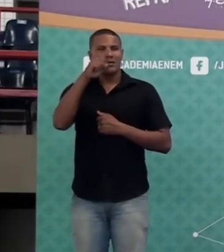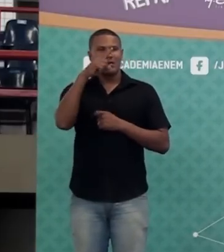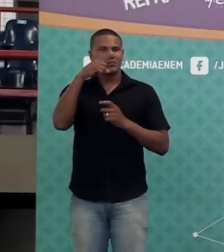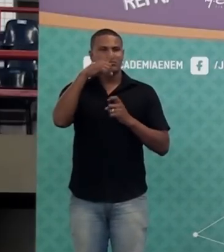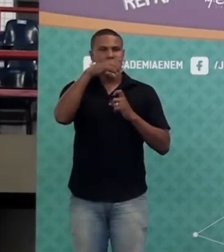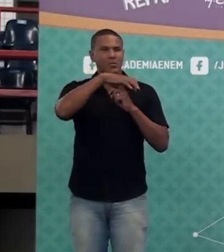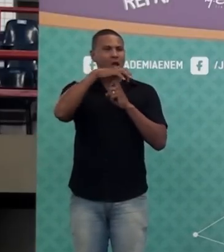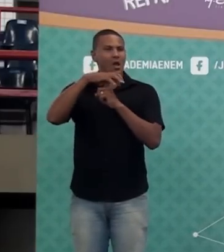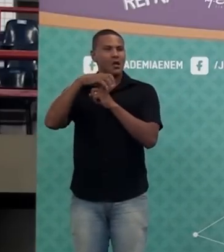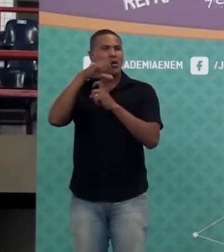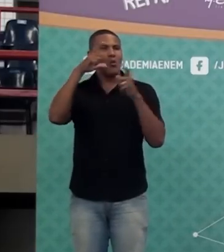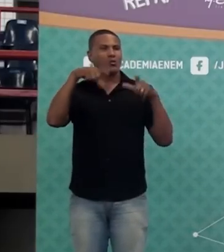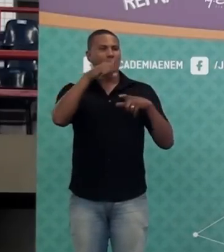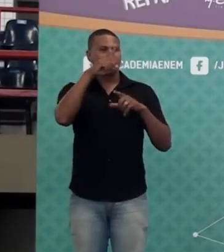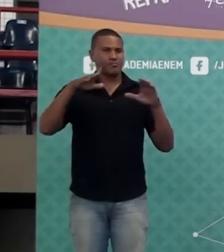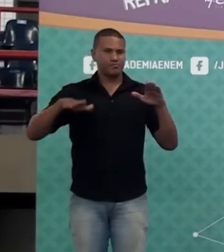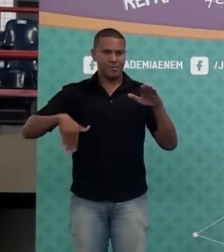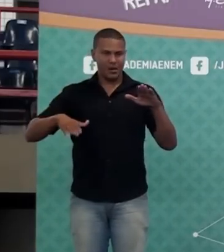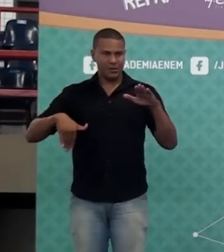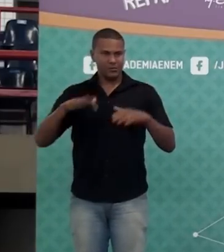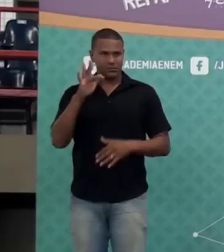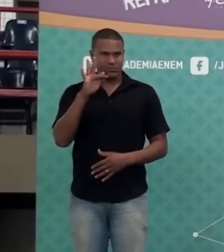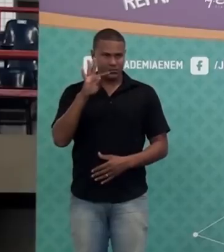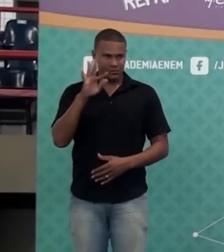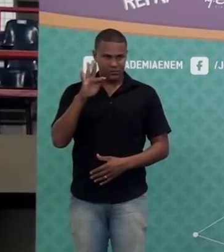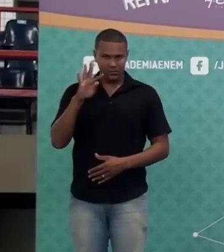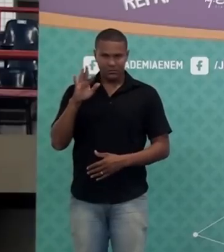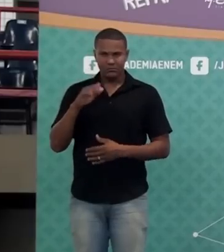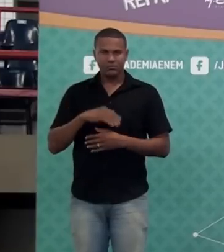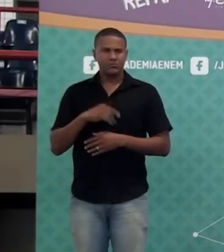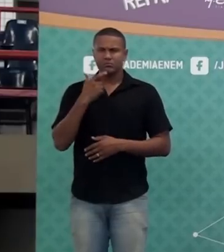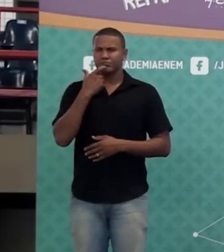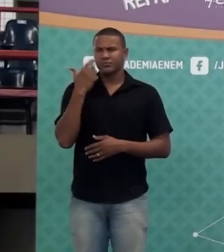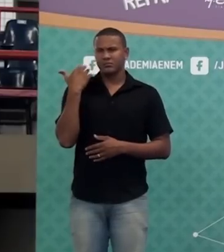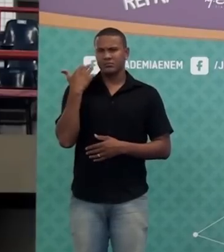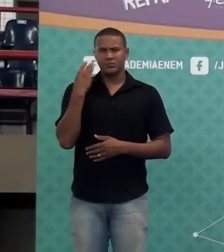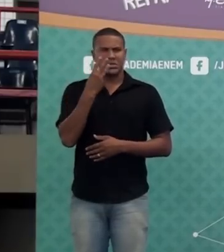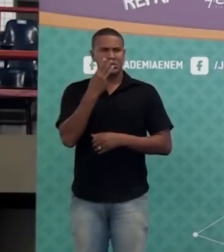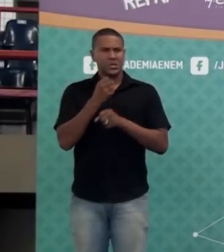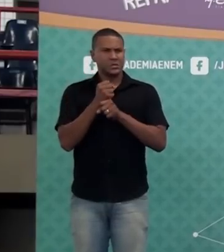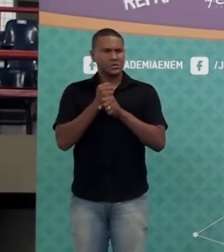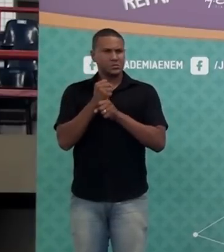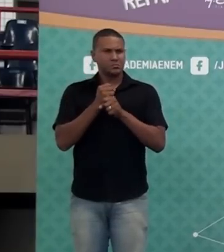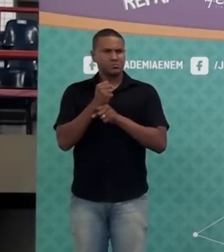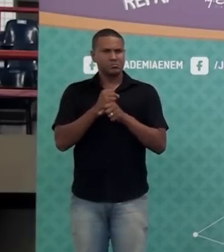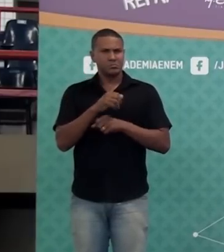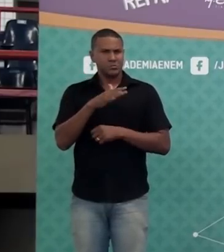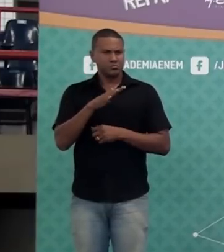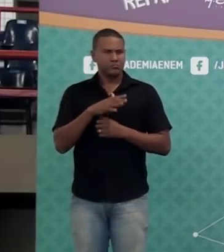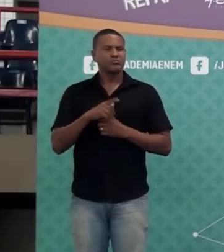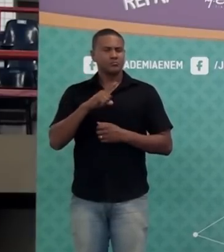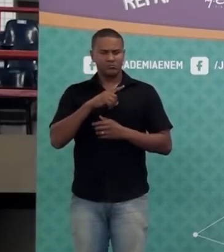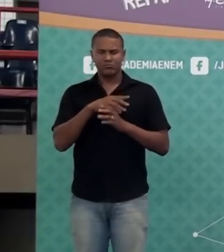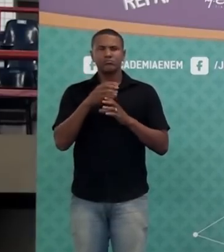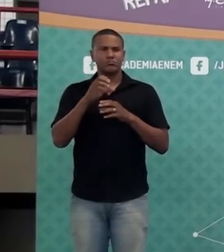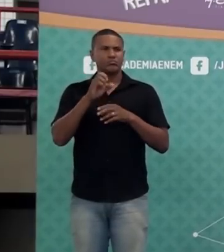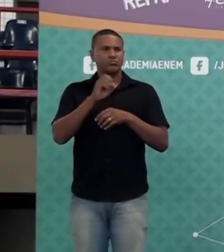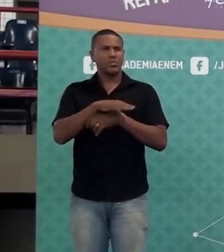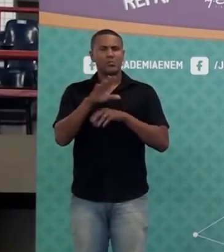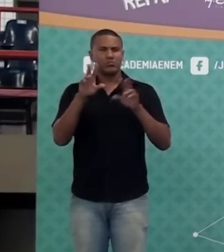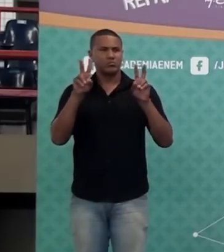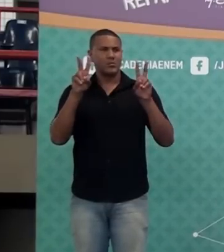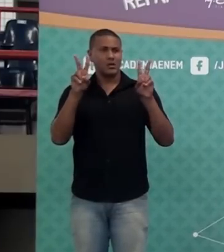Futuro. Recentemente, uns 2, 3 anos, a UES colocou esse assunto, que houve uma proposta de